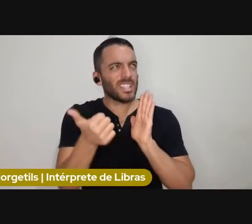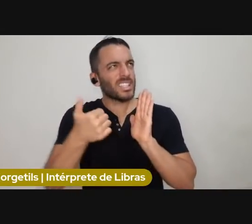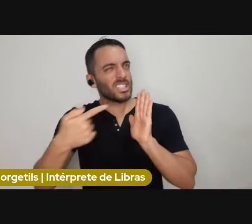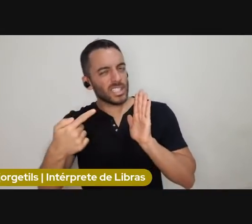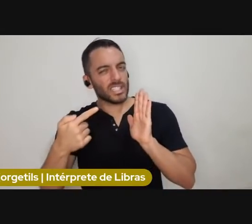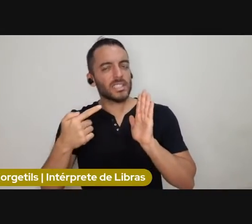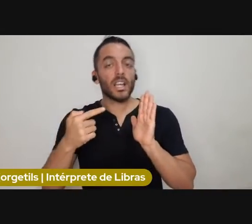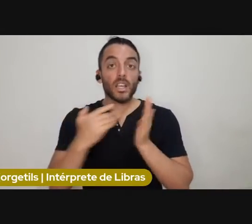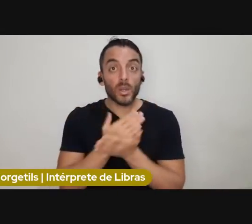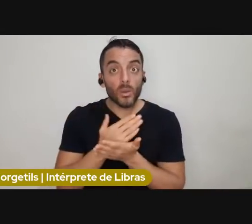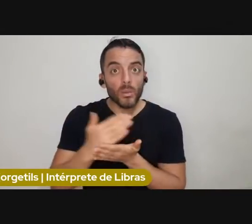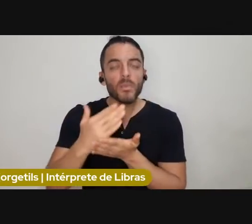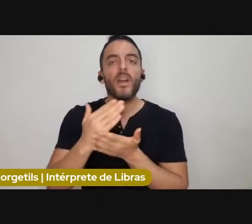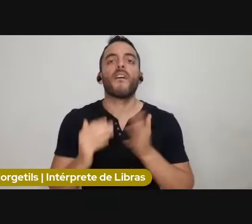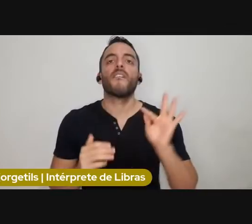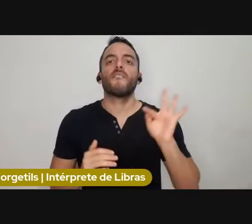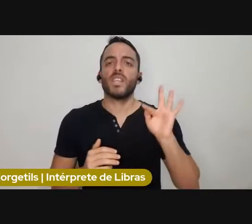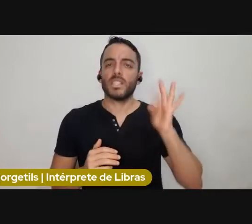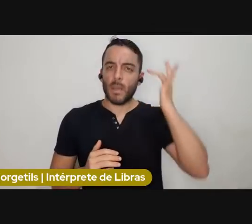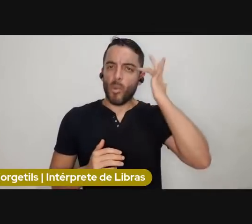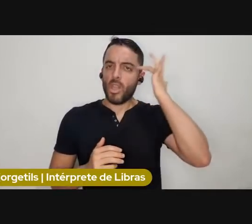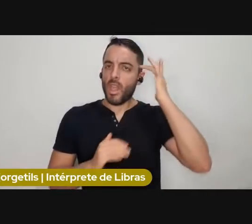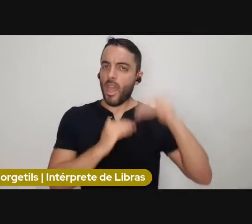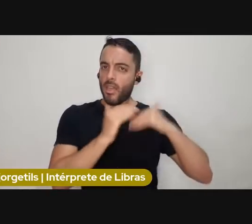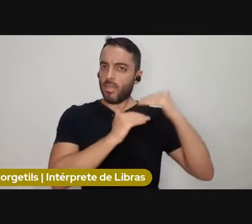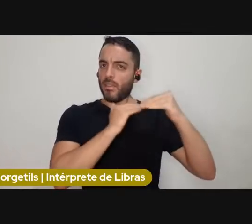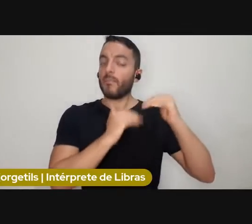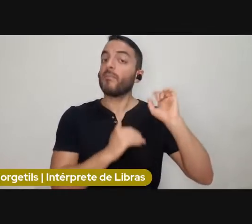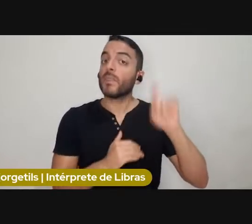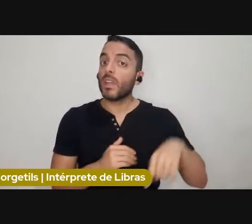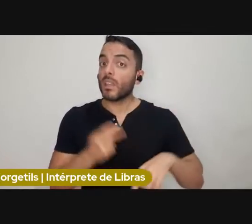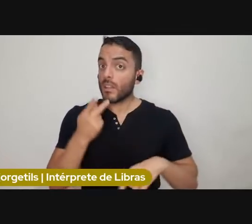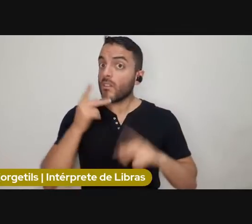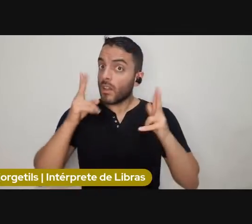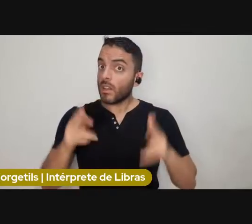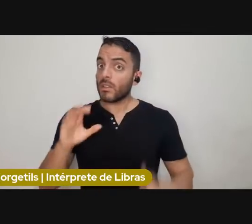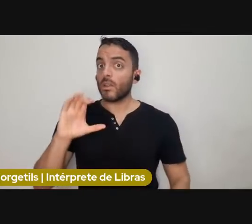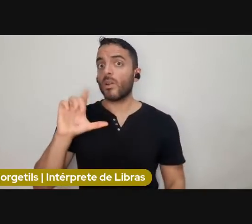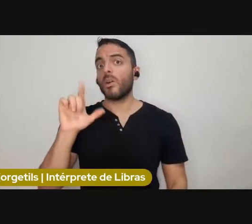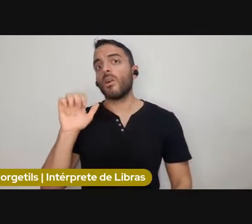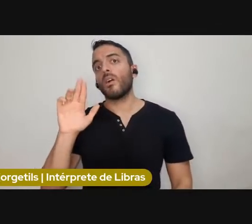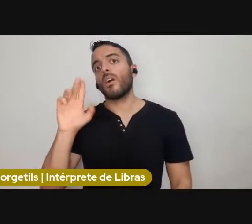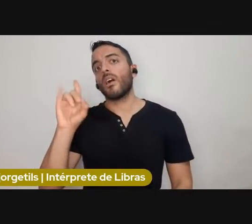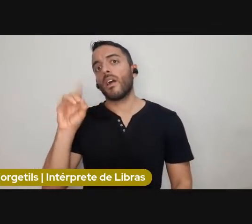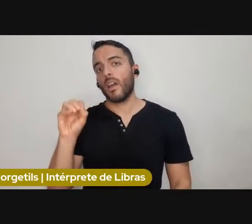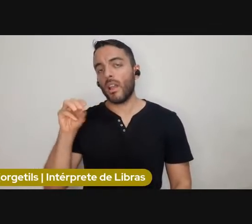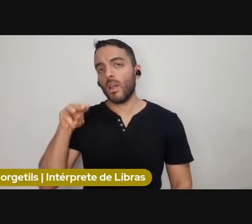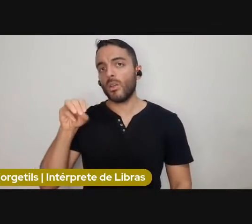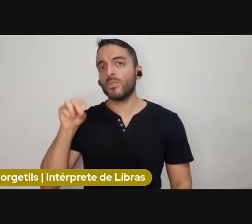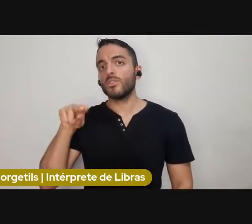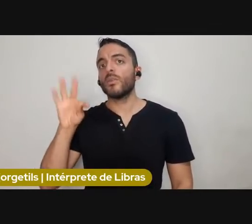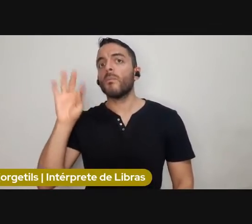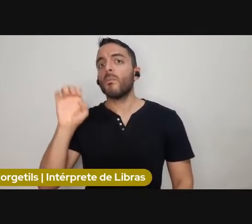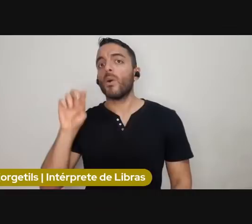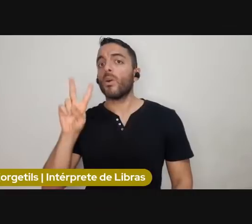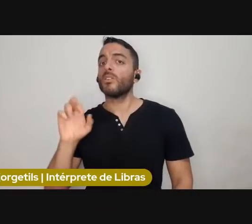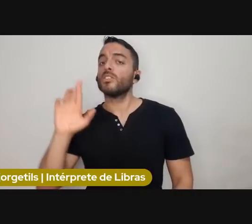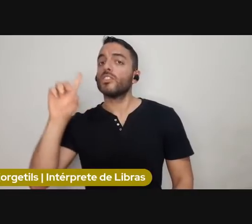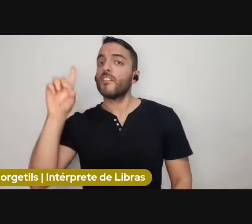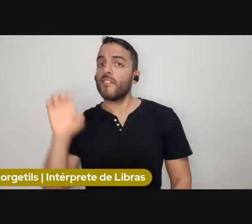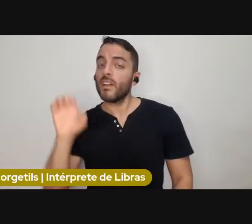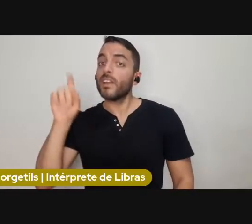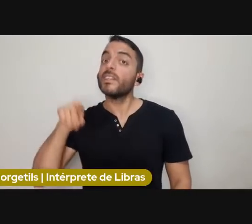a física moderna, nós estamos falando também de Claudio Monteverdi, que era um compositor italiano que estava fazendo a passagem da Renascença para o